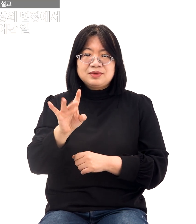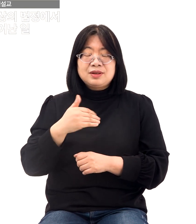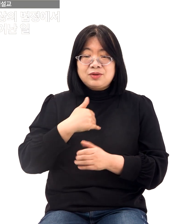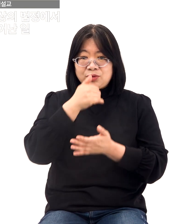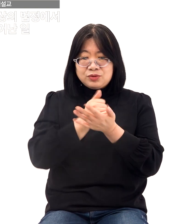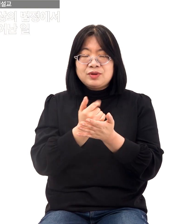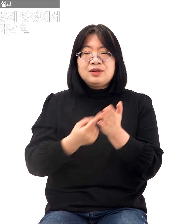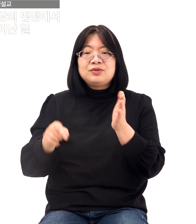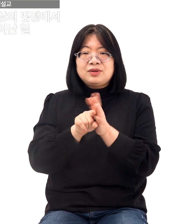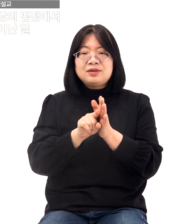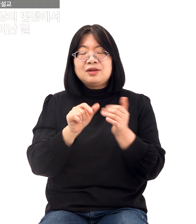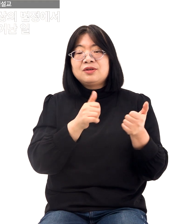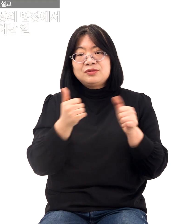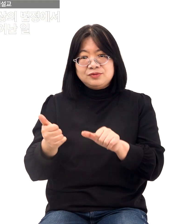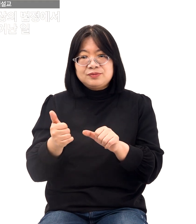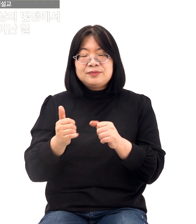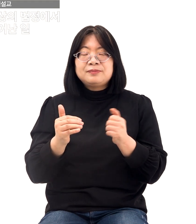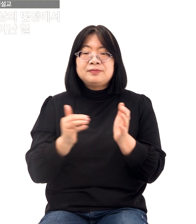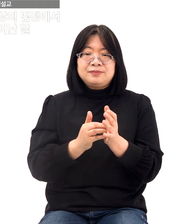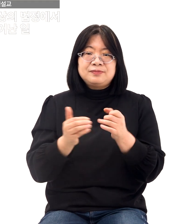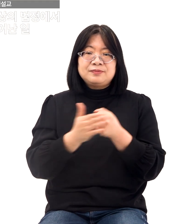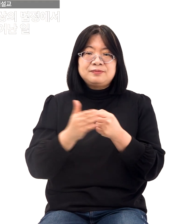죄를 위해서 죽으신 분입니다.